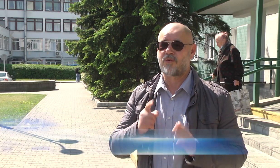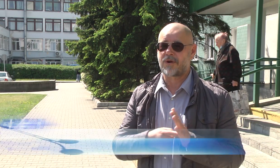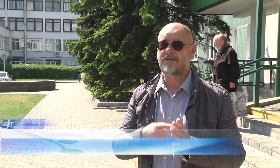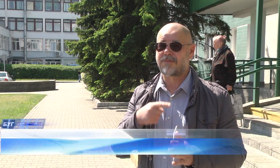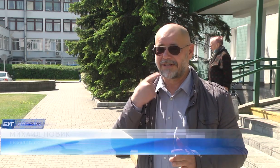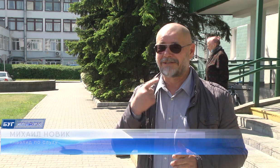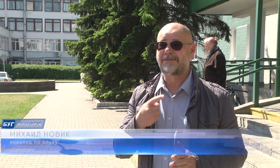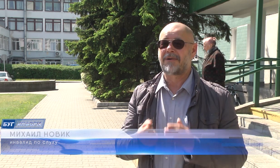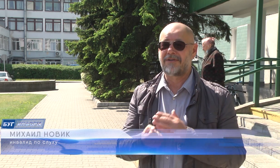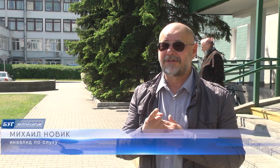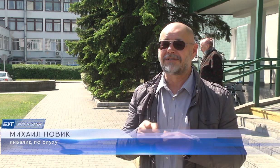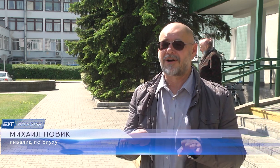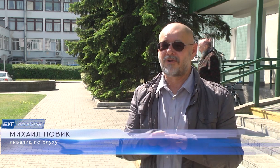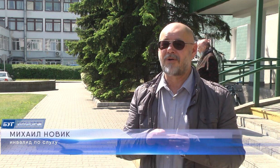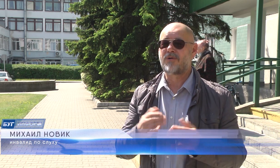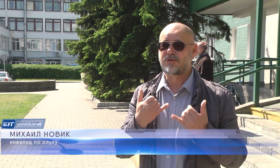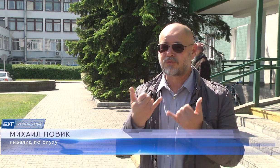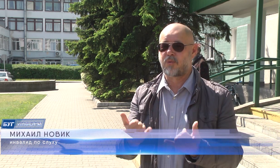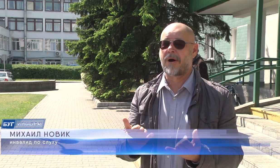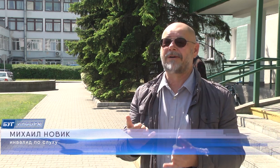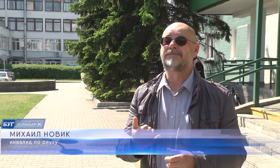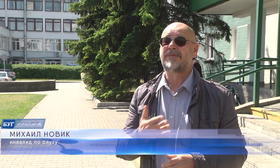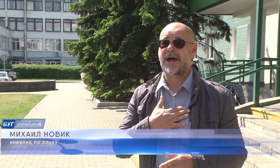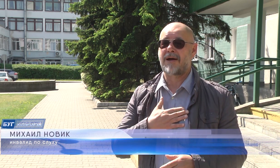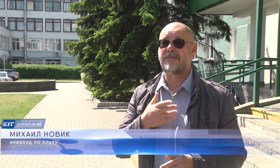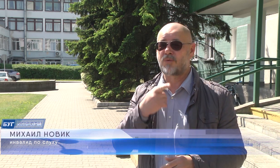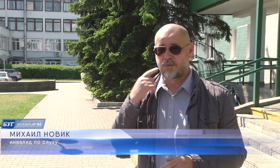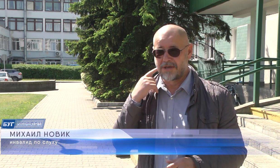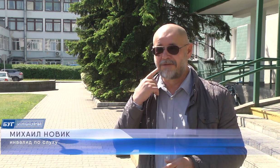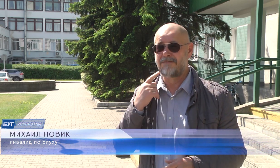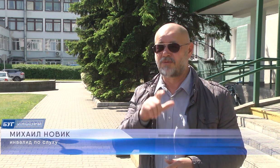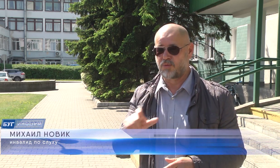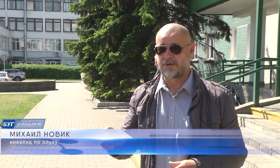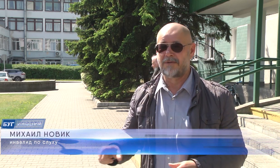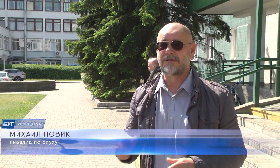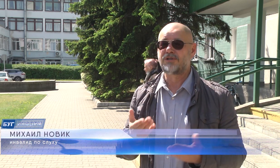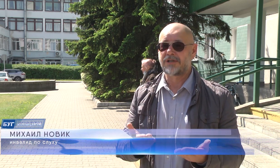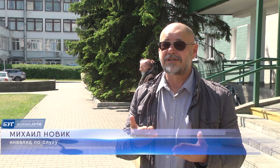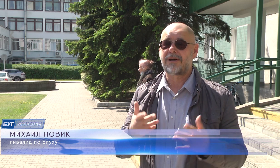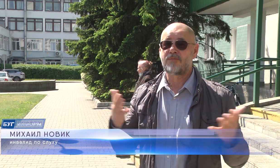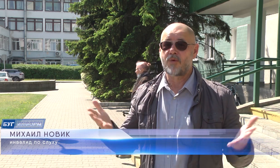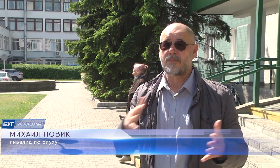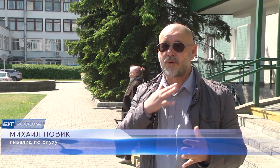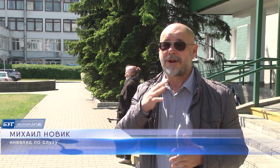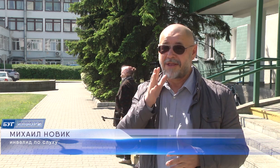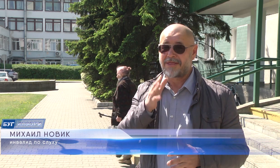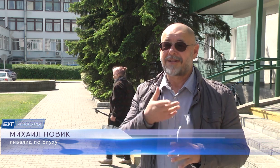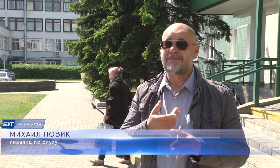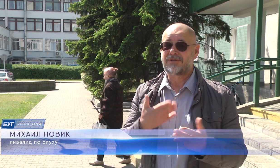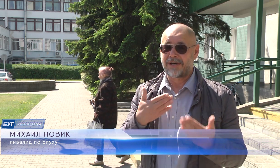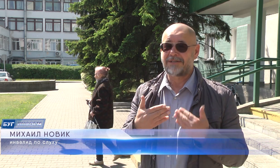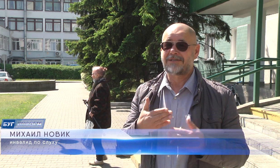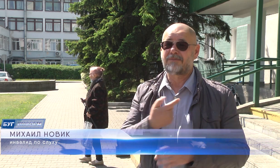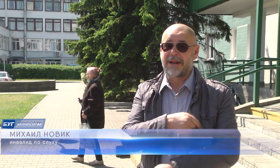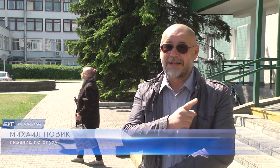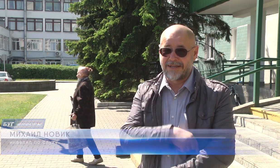Я очень рад, что в городе Бресте появилась такая услуга. Нам, глухим людям, сейчас